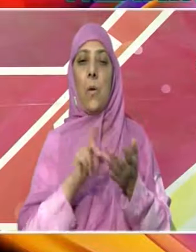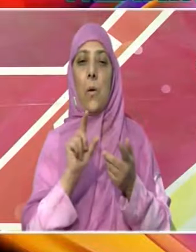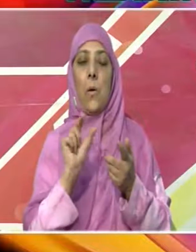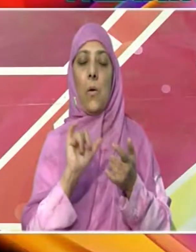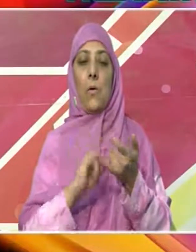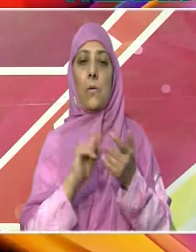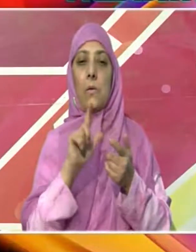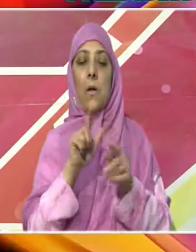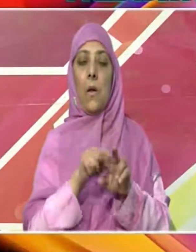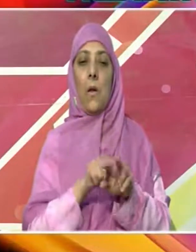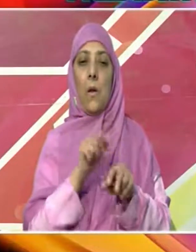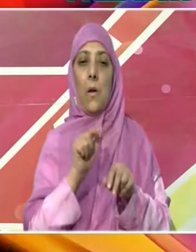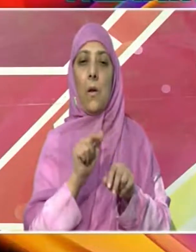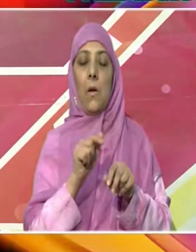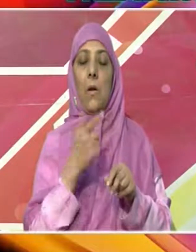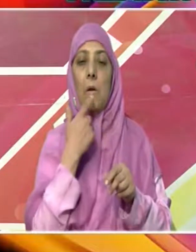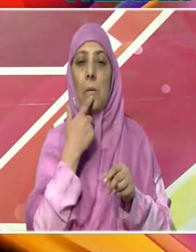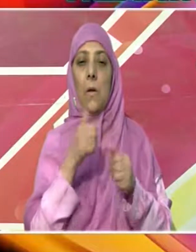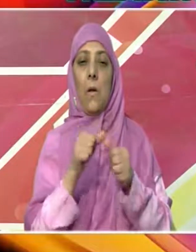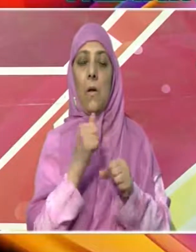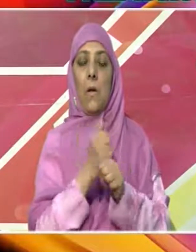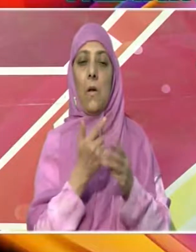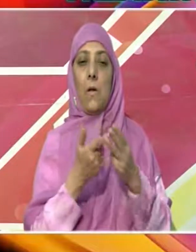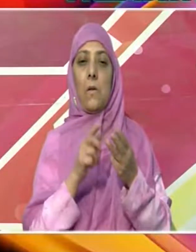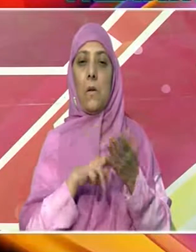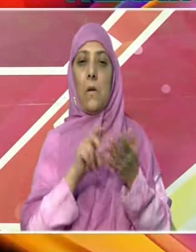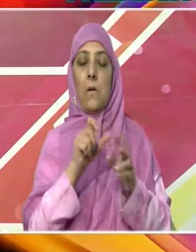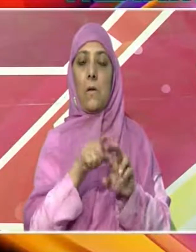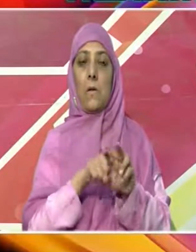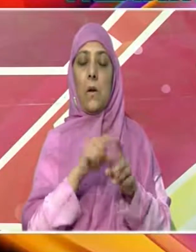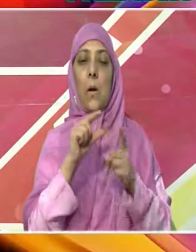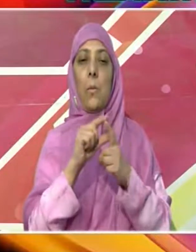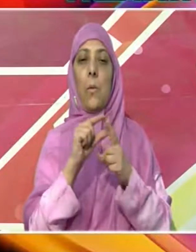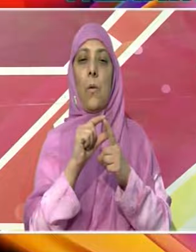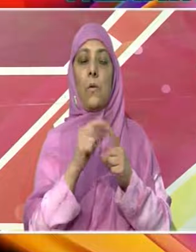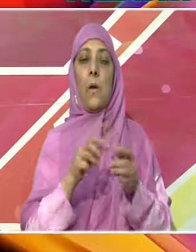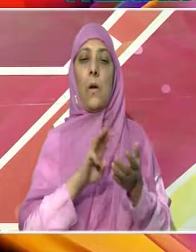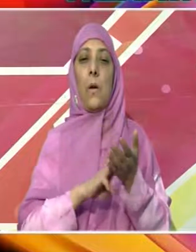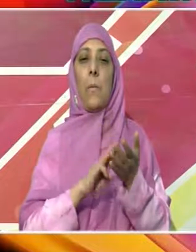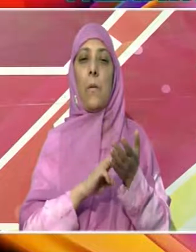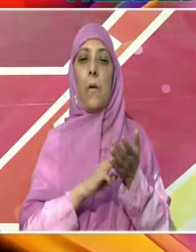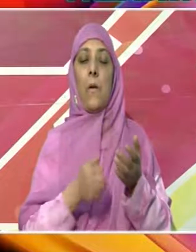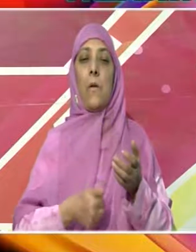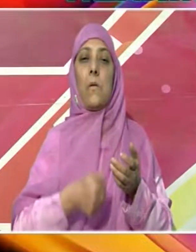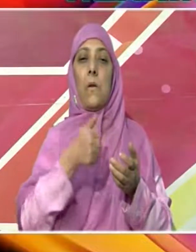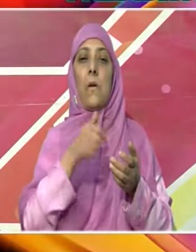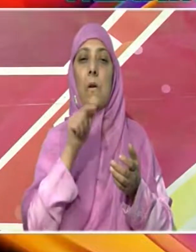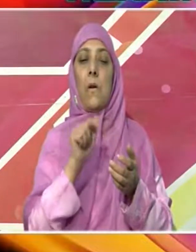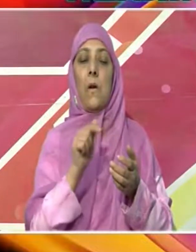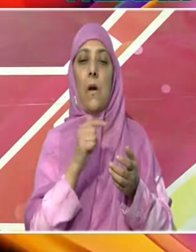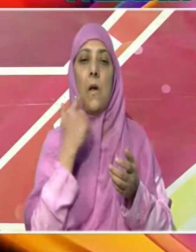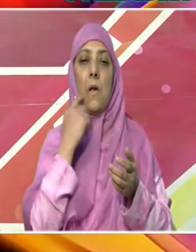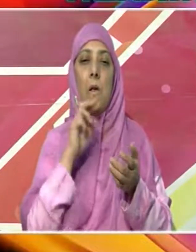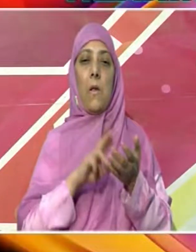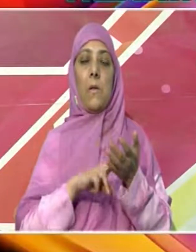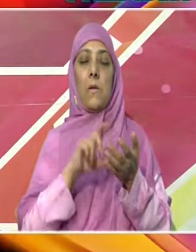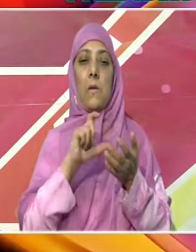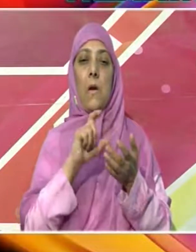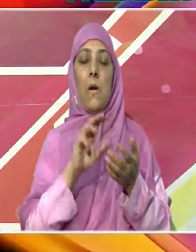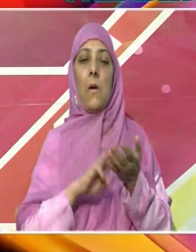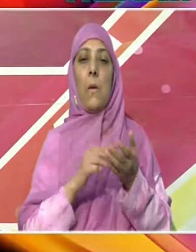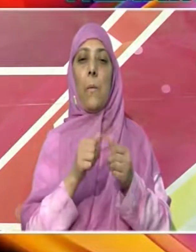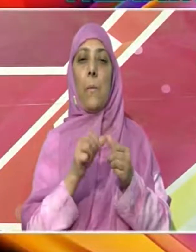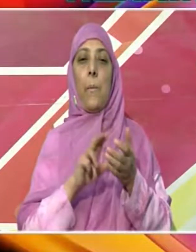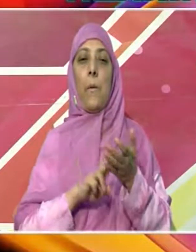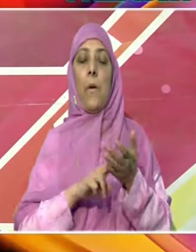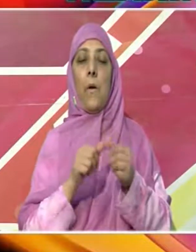इस प्रोजेक्ट को अम्लान वाली एजेंसी के प्रोजेक्ट मैनेजर और इन चार्ज प्रोजेक्ट मैनेजर ने दूरदर्शन न्यूज़ के साथ